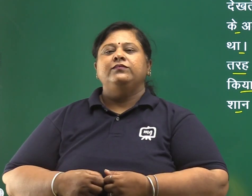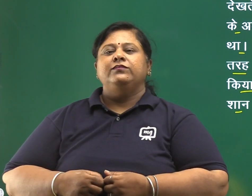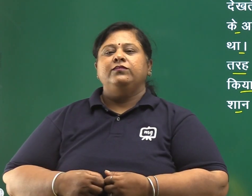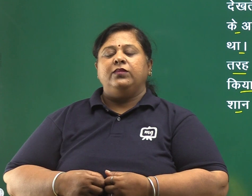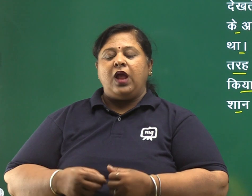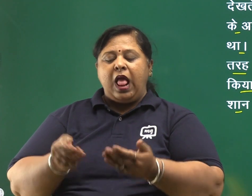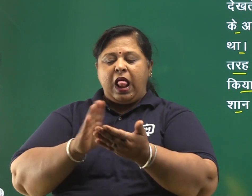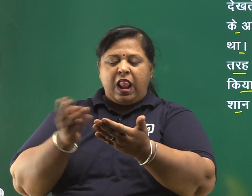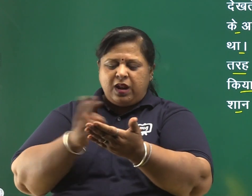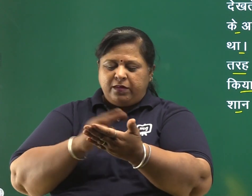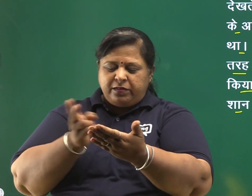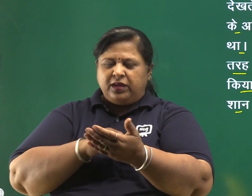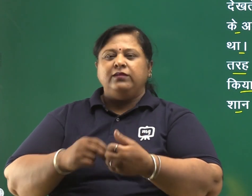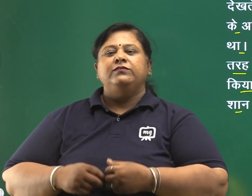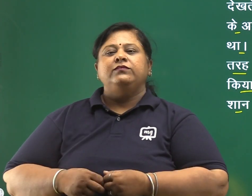एल्बम की